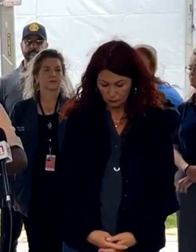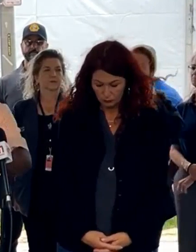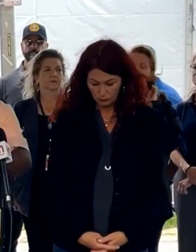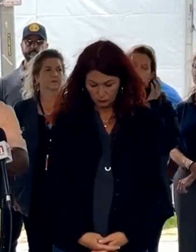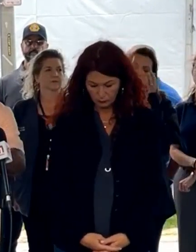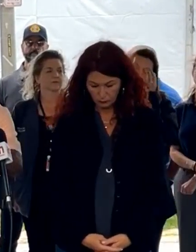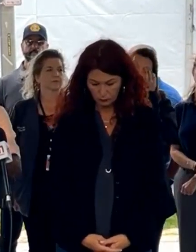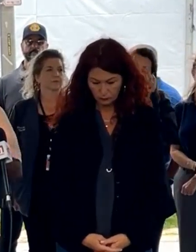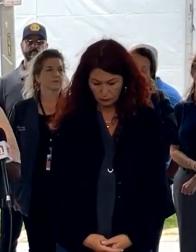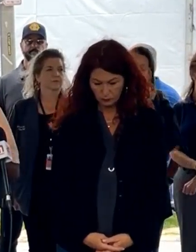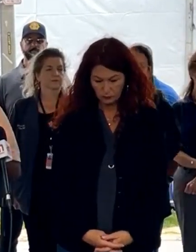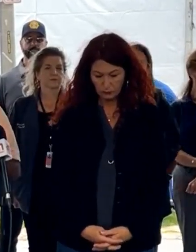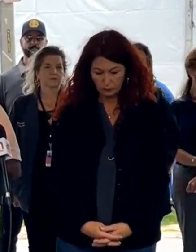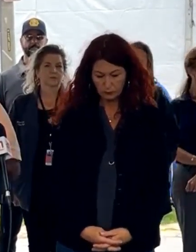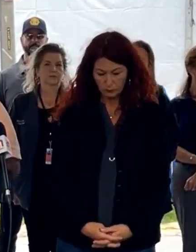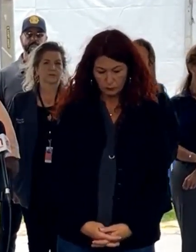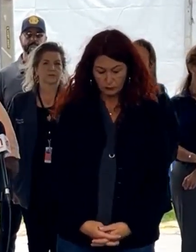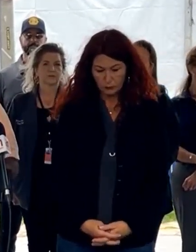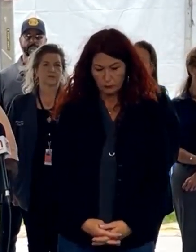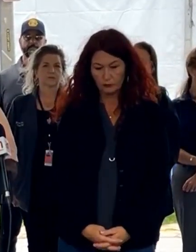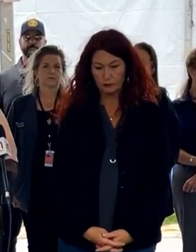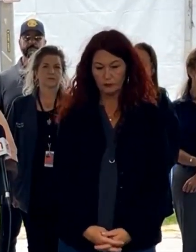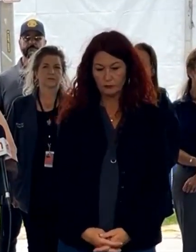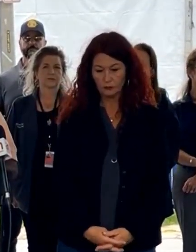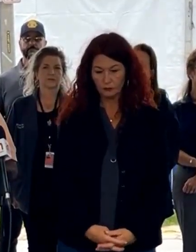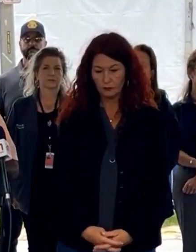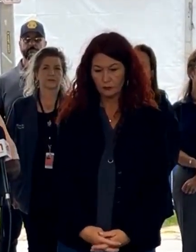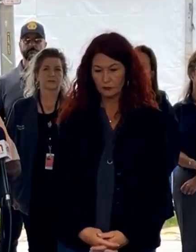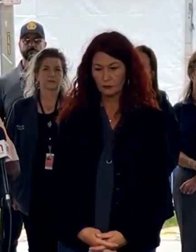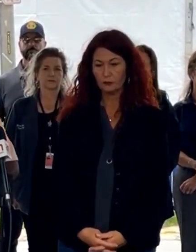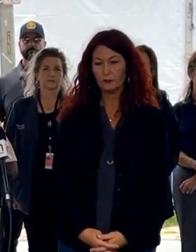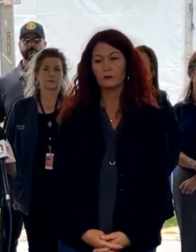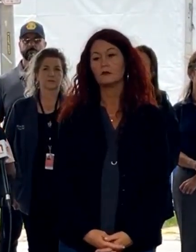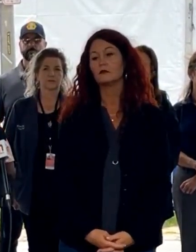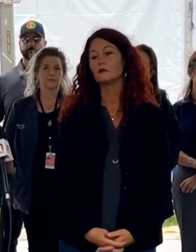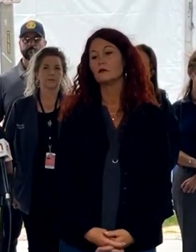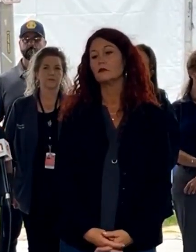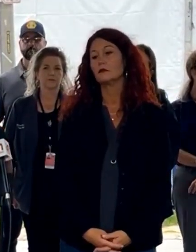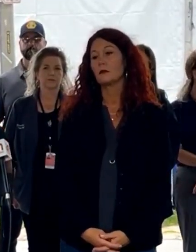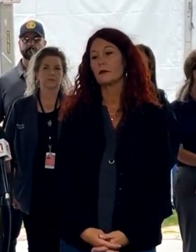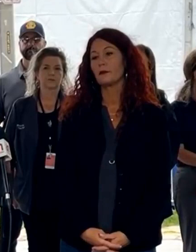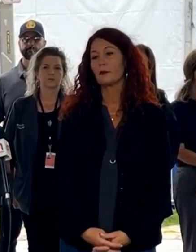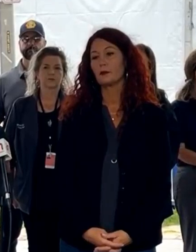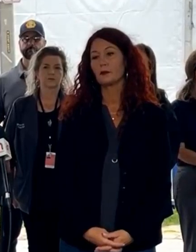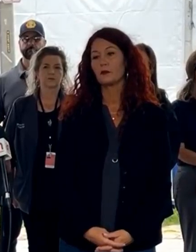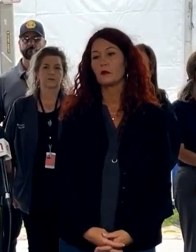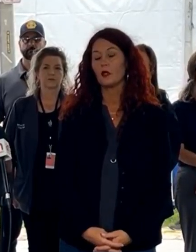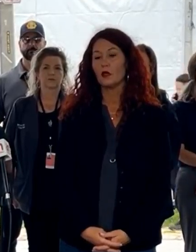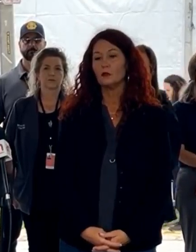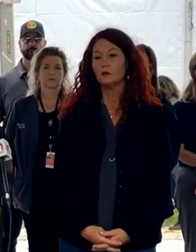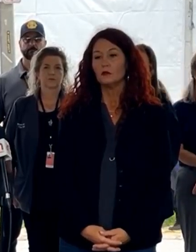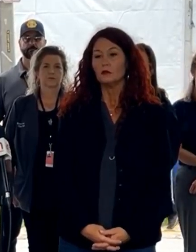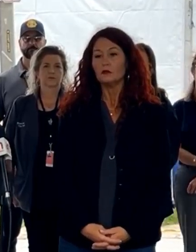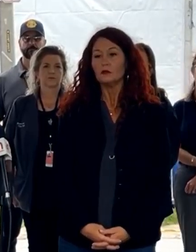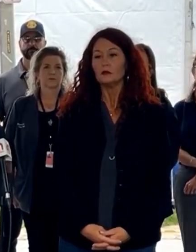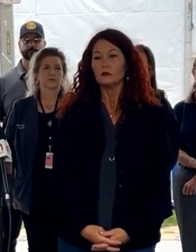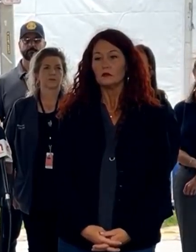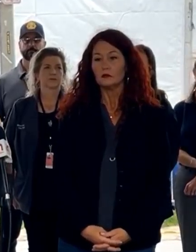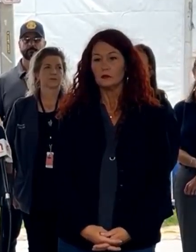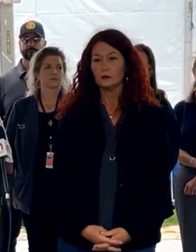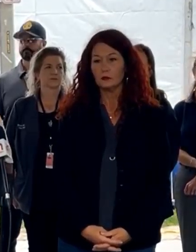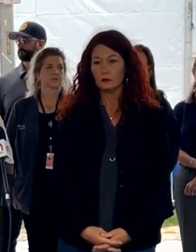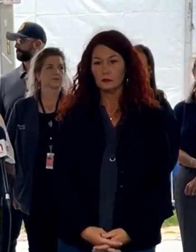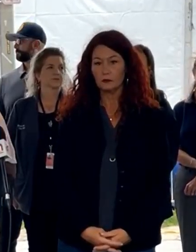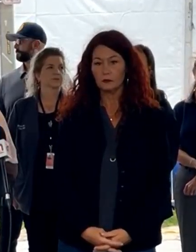Mesdames, Messieurs, bonjour. Je dis encore, l'équipe nous a continué à faire recherche pendant toute nuit là. Et recherche est campé vers 1h du matin